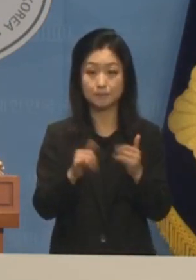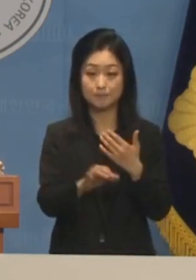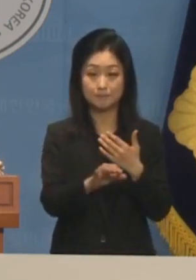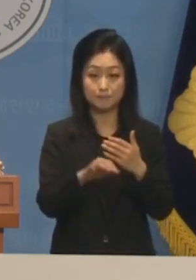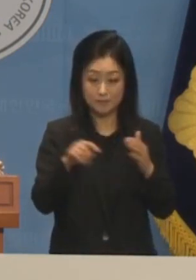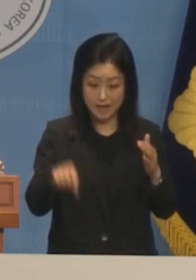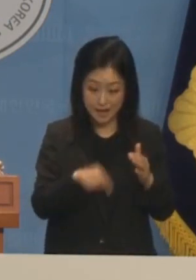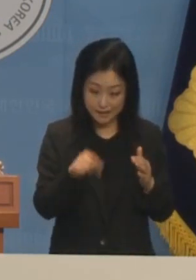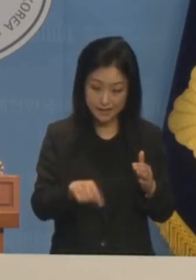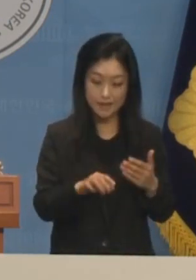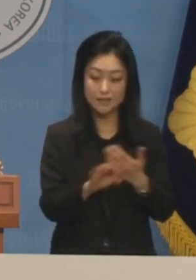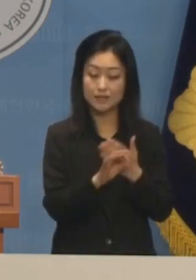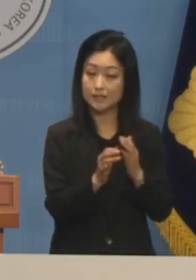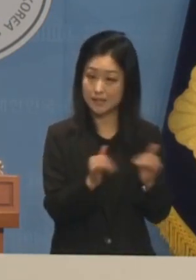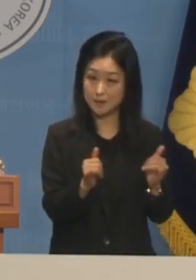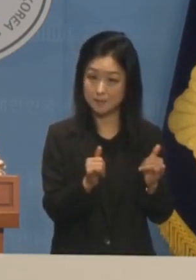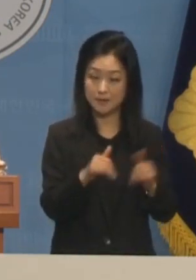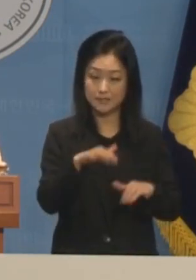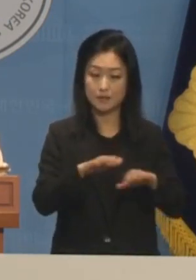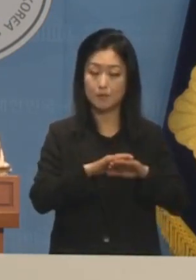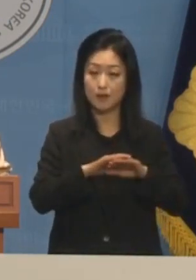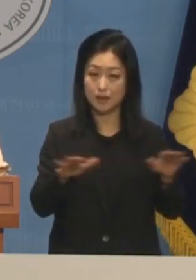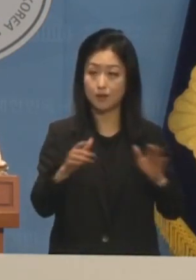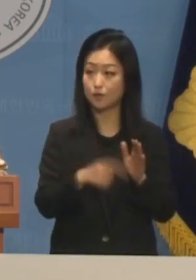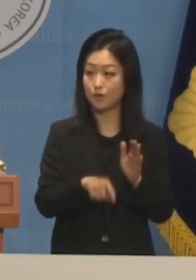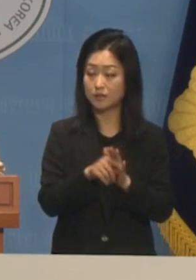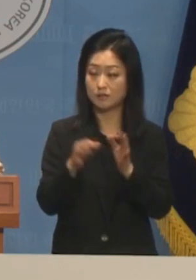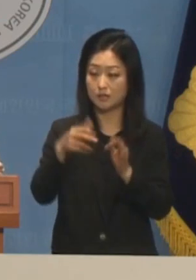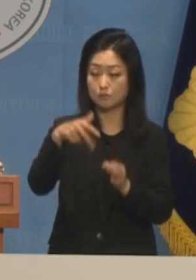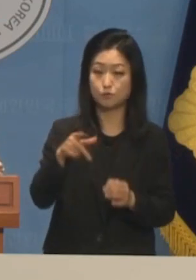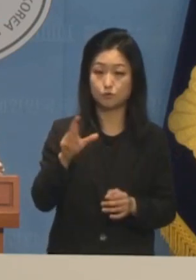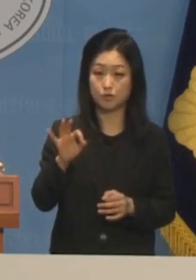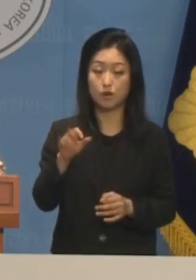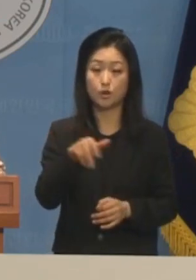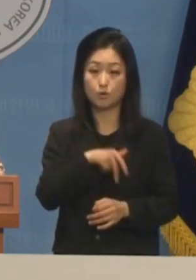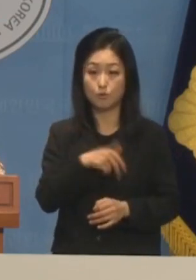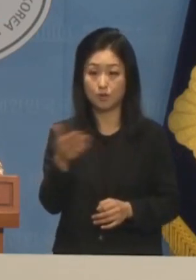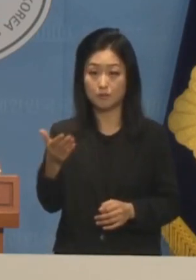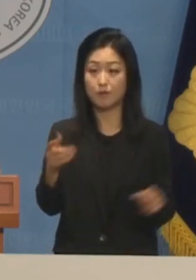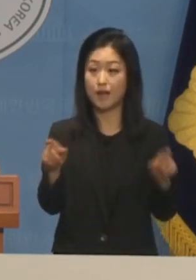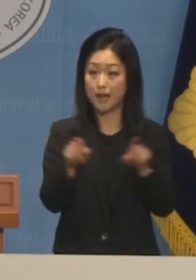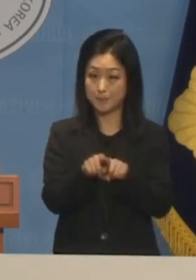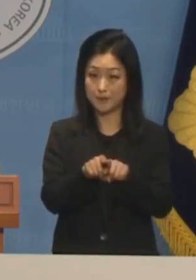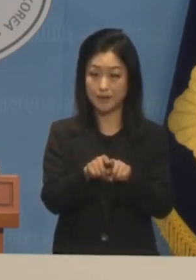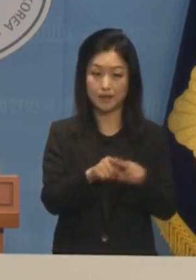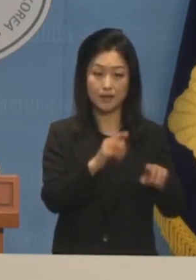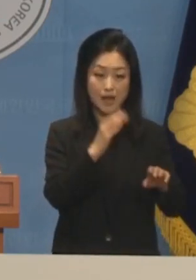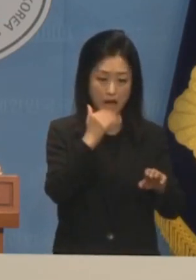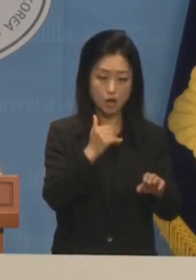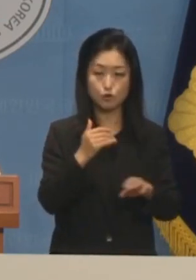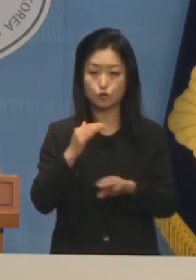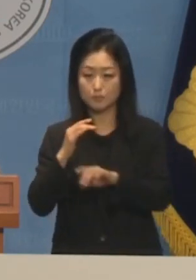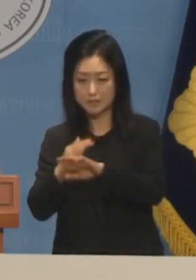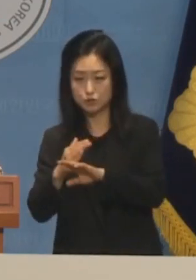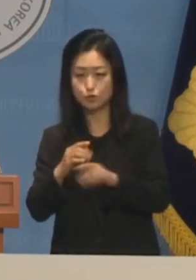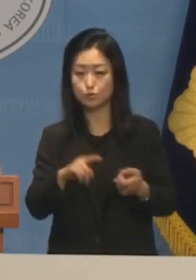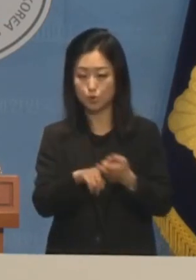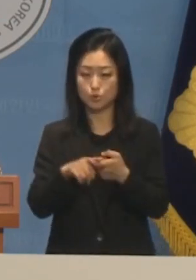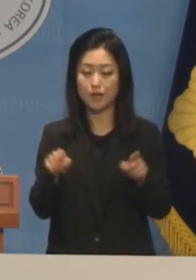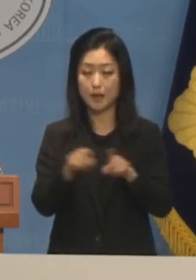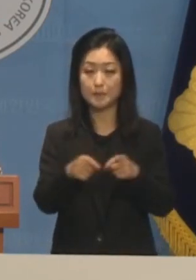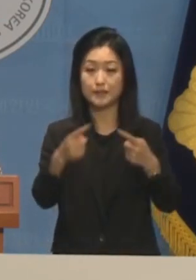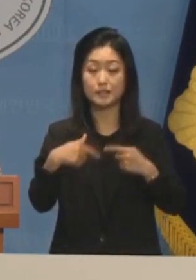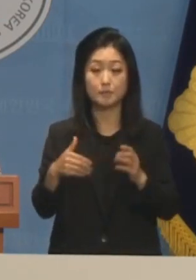우리 더불어민주당의 김주영 의원님과 함께 우리나라의 노동조합을 대표하는 양대노총이 함께 모였습니다.